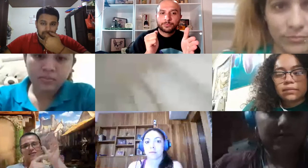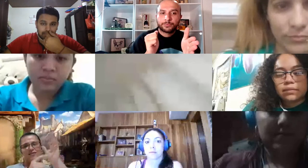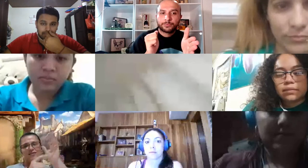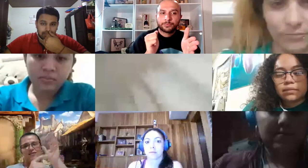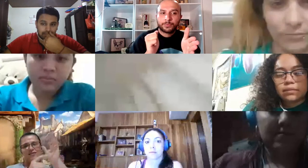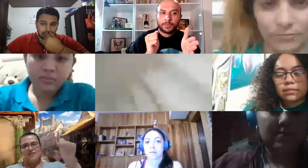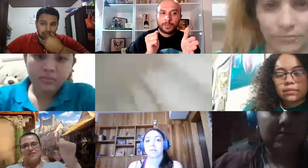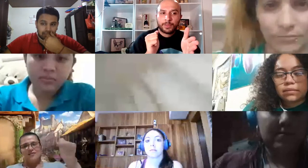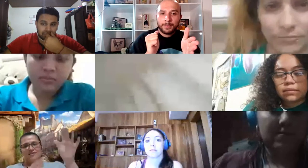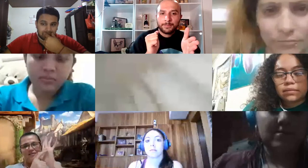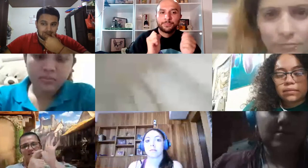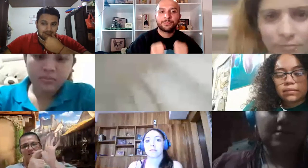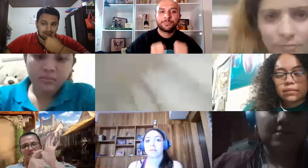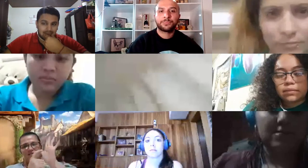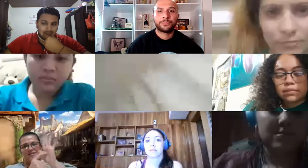¿Ya?